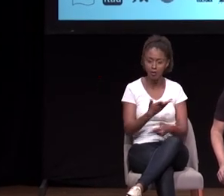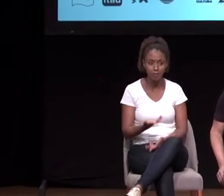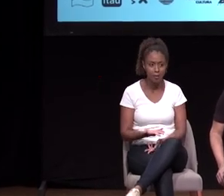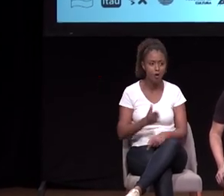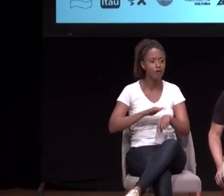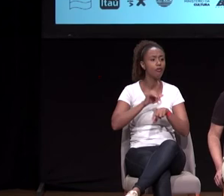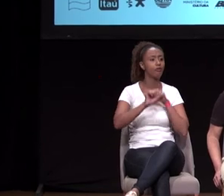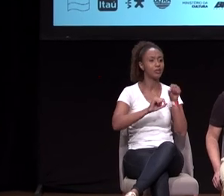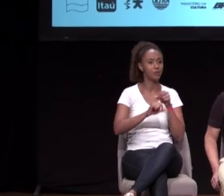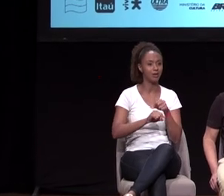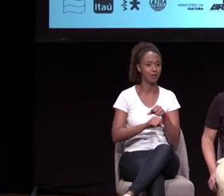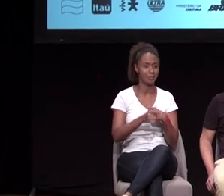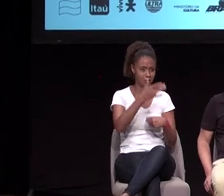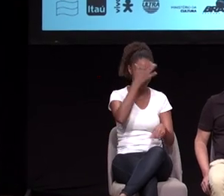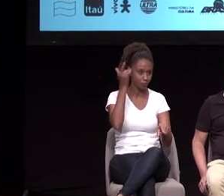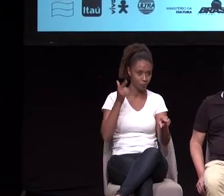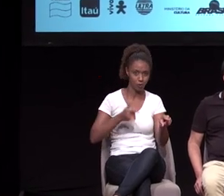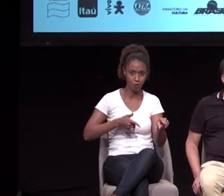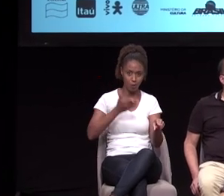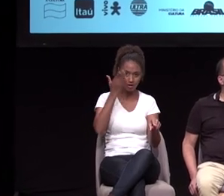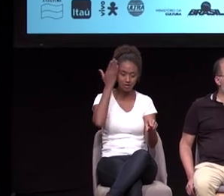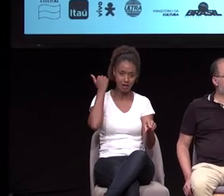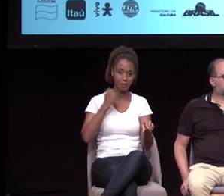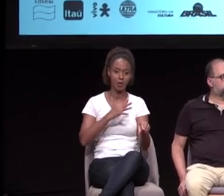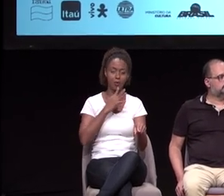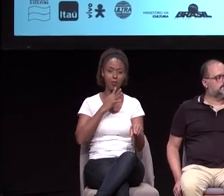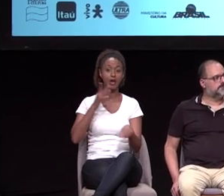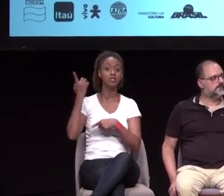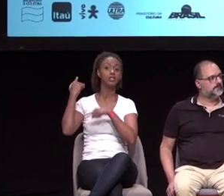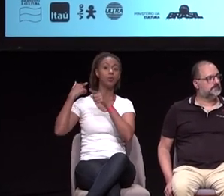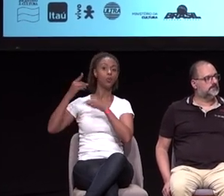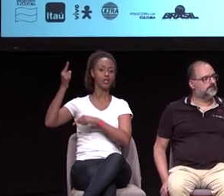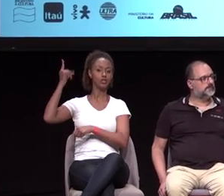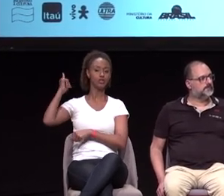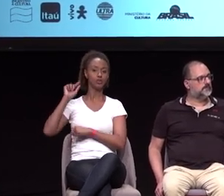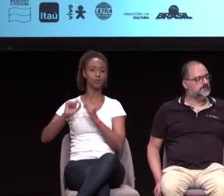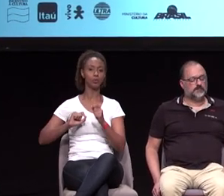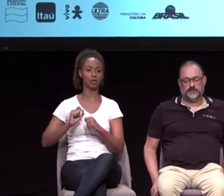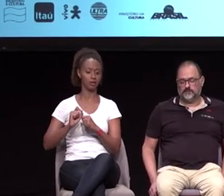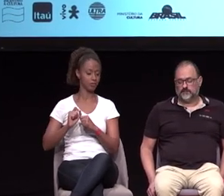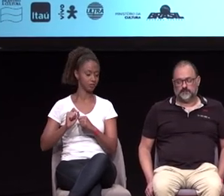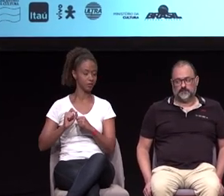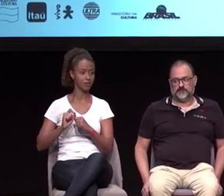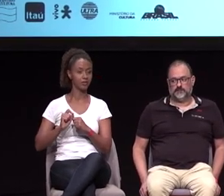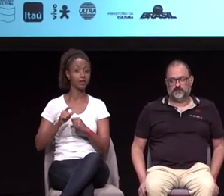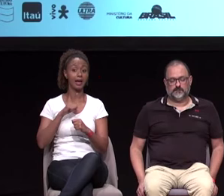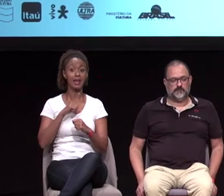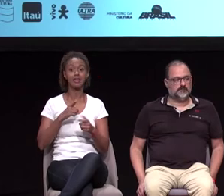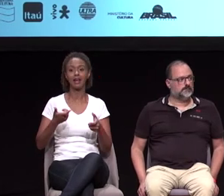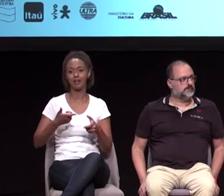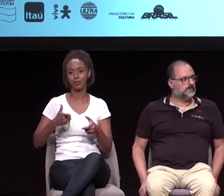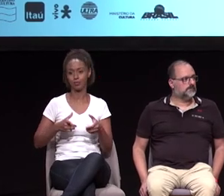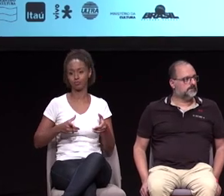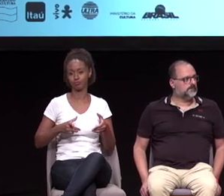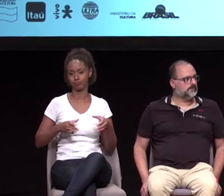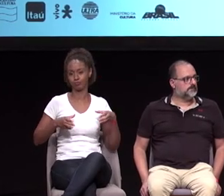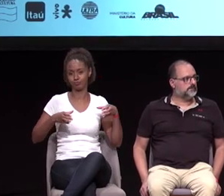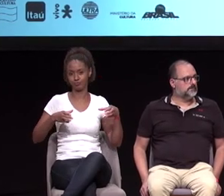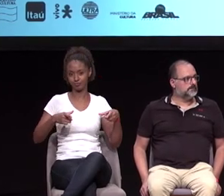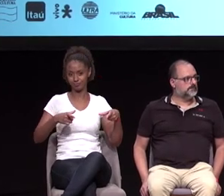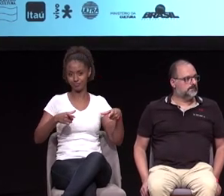mais antigos de um lado vão ter um vídeo agora não é mais bonito do computador